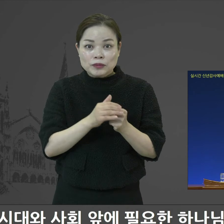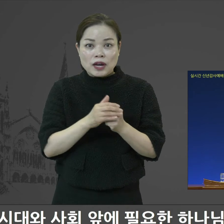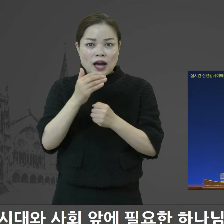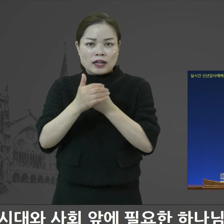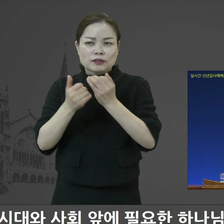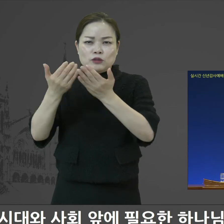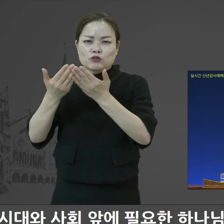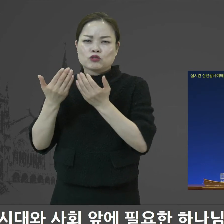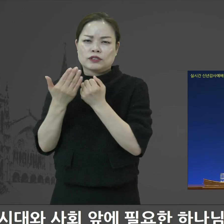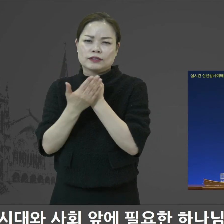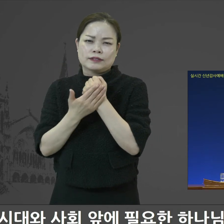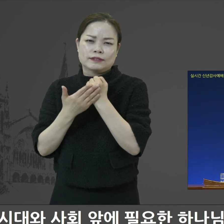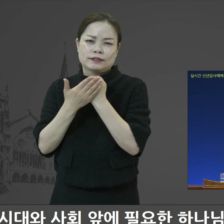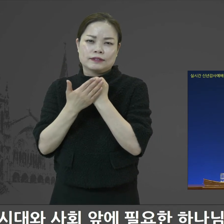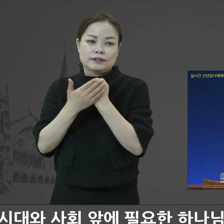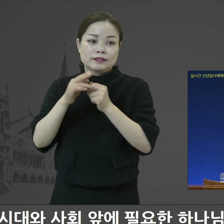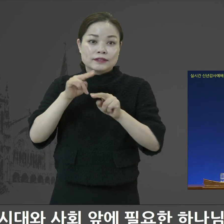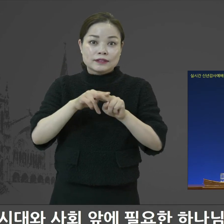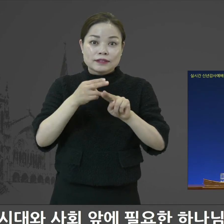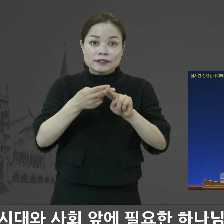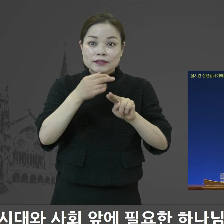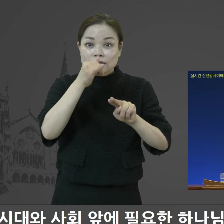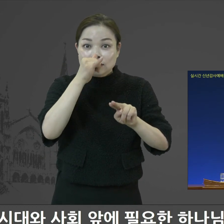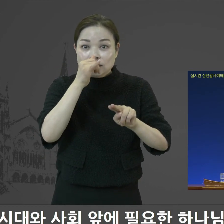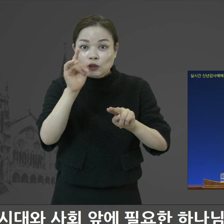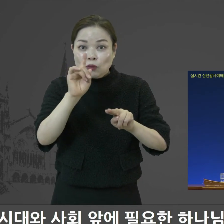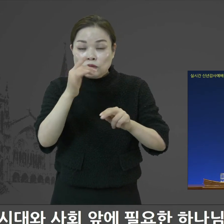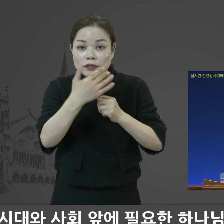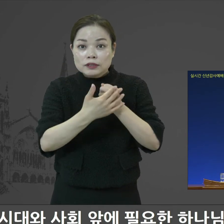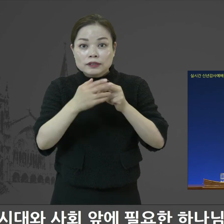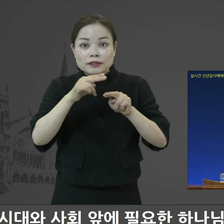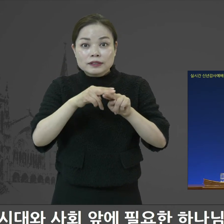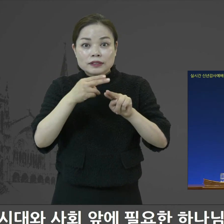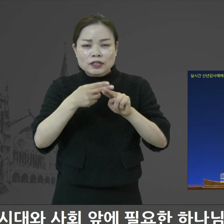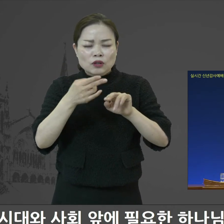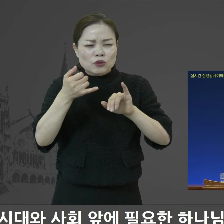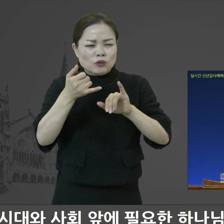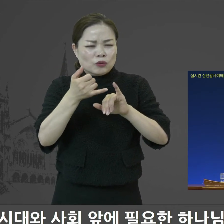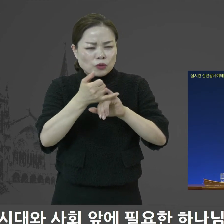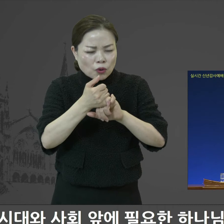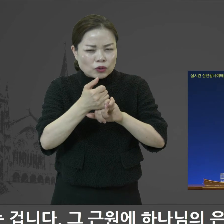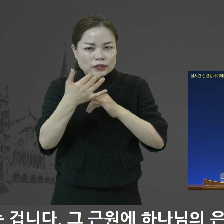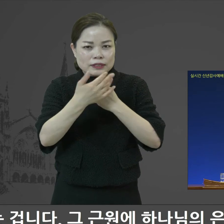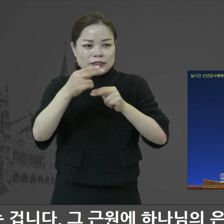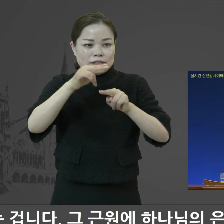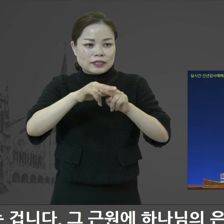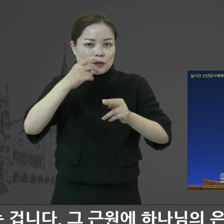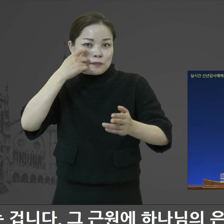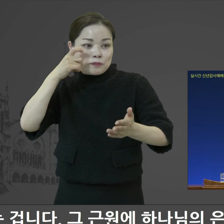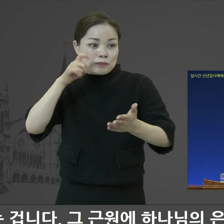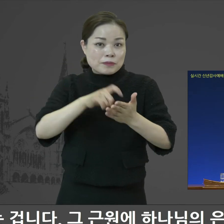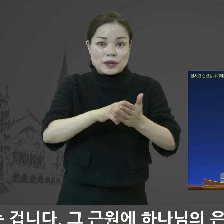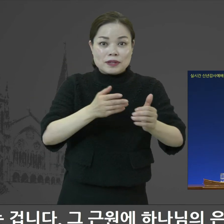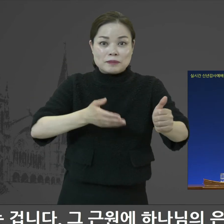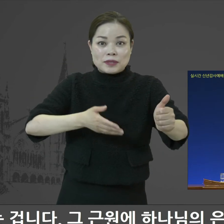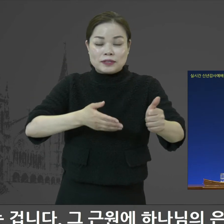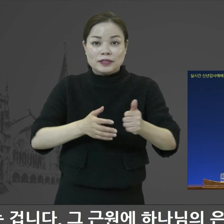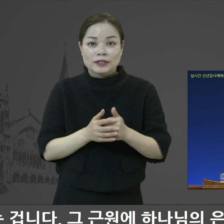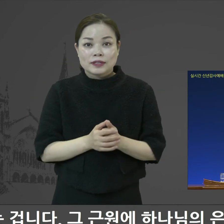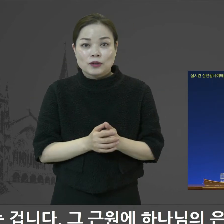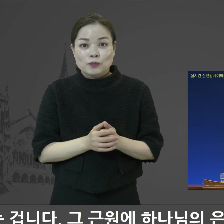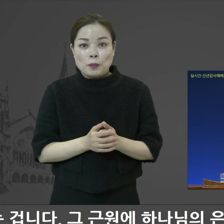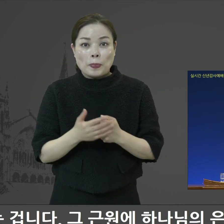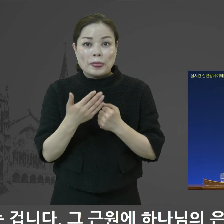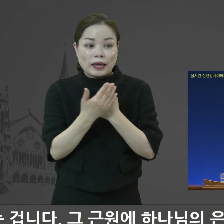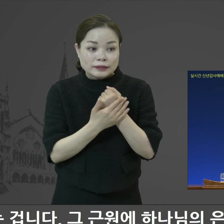주신 은사가 있다는 겁니다. 여러분, 어떤 은사가 있으십니까? 꼭 은사를 발견하시기를 주 안에서 소망합니다. 그런데